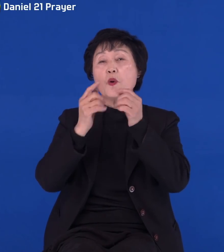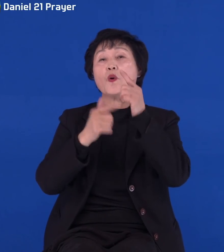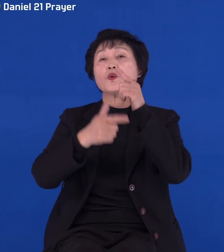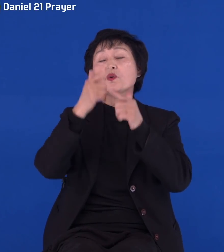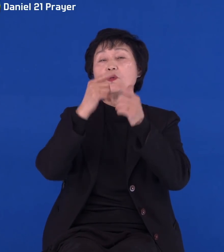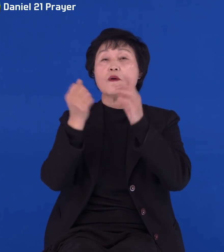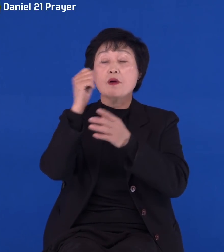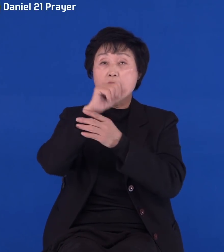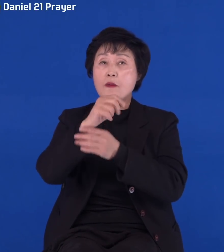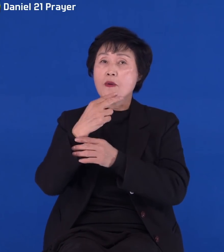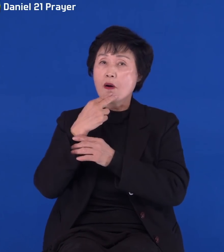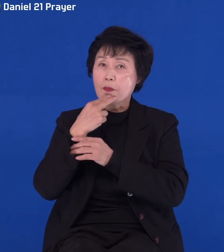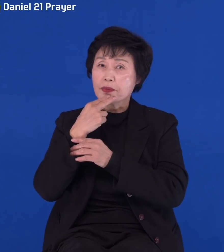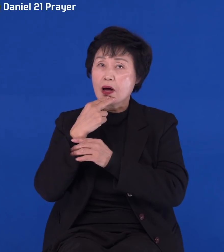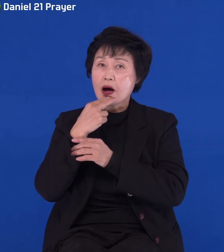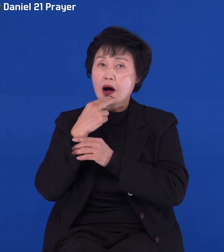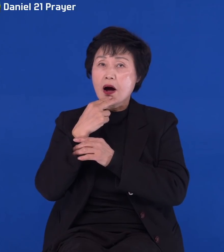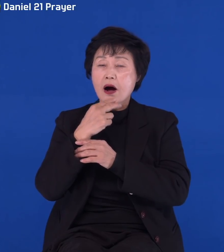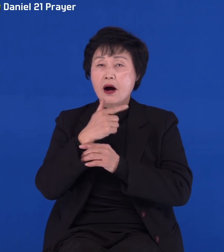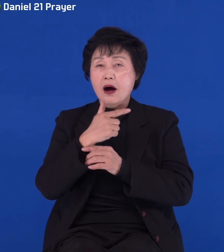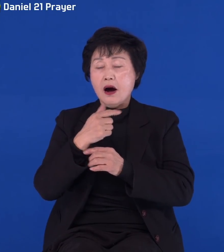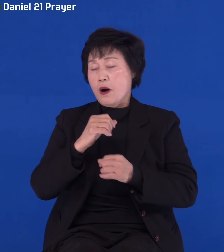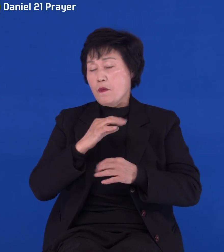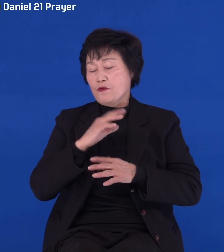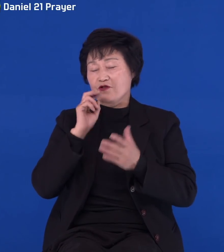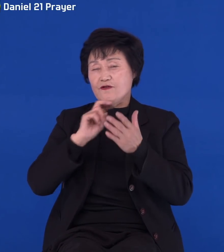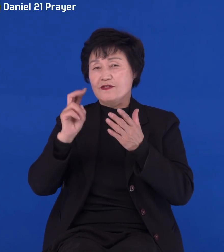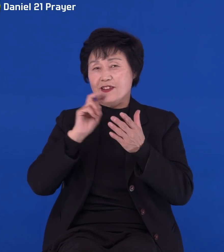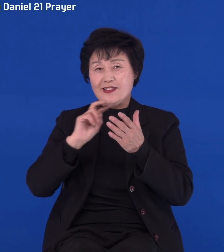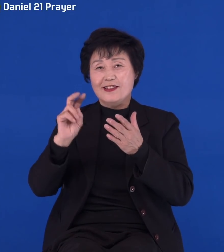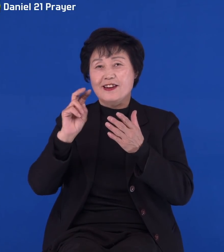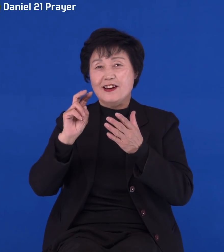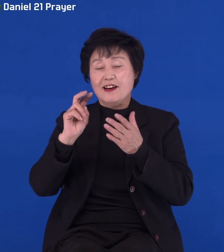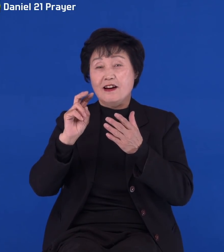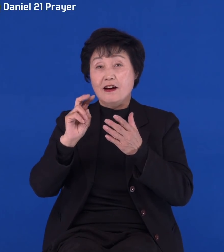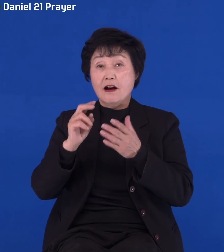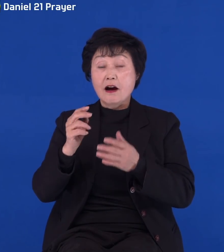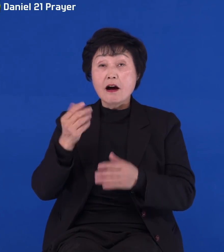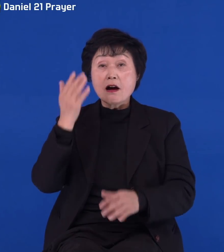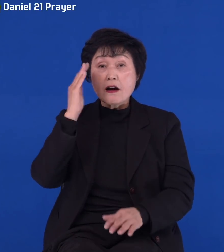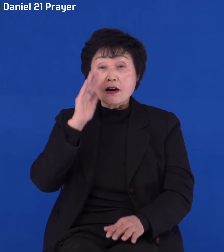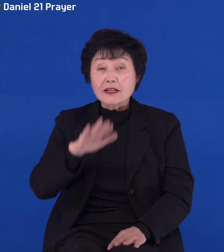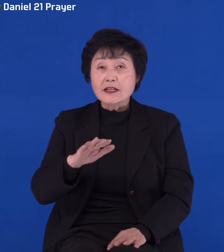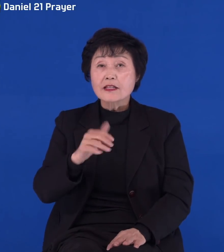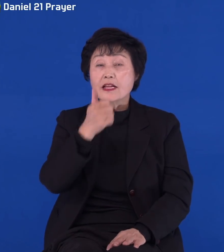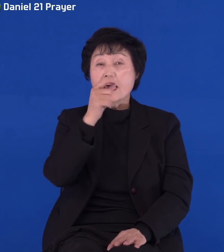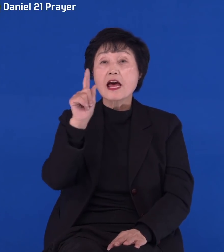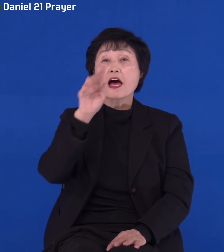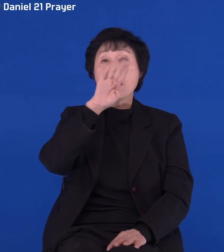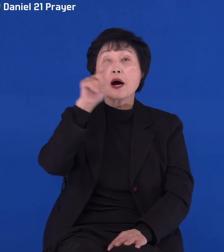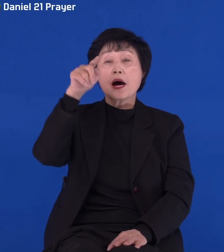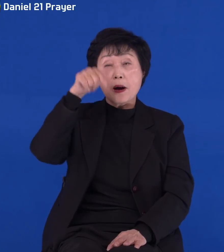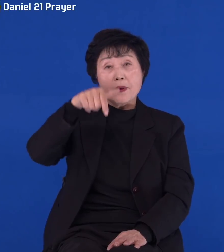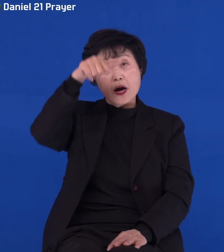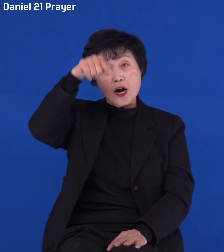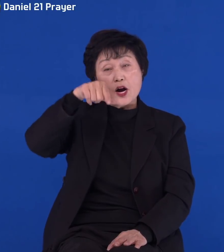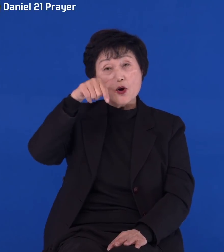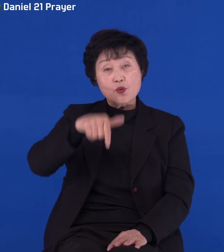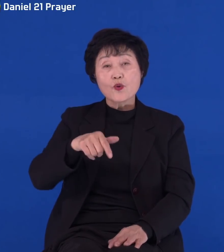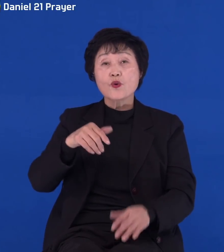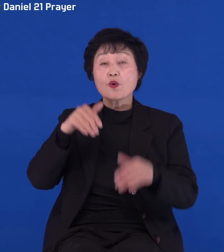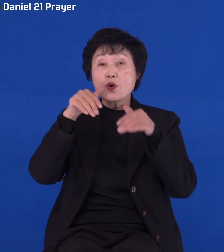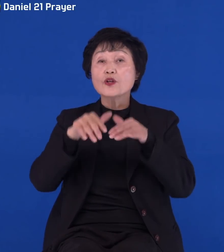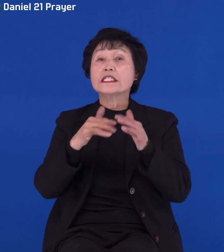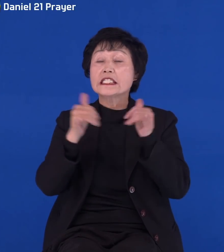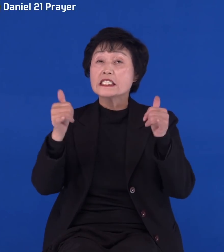그런데 이제 이 하나님의 은혜를 보니까 무서운 찬양이 아니라 왜 하박국 선지자가 망하게 생겼는데 기뻐했을까? 저는